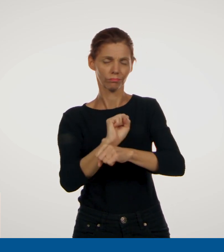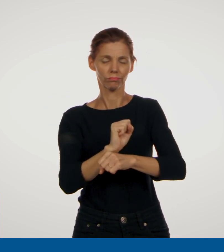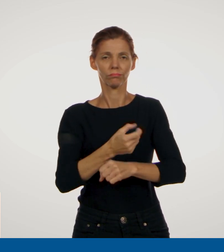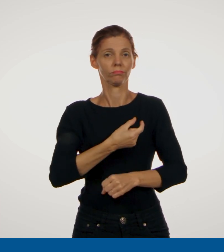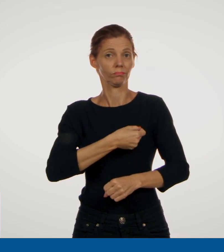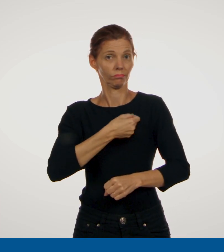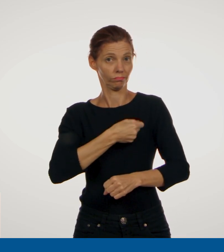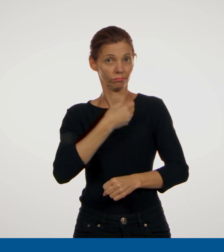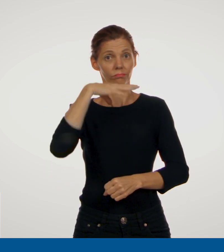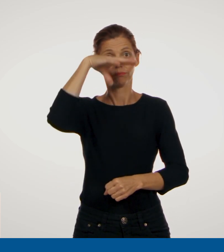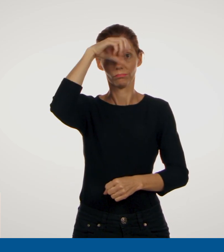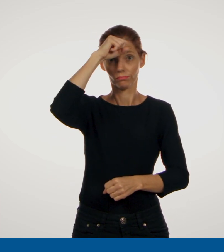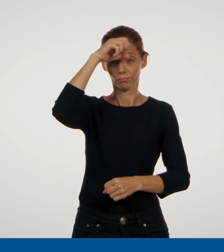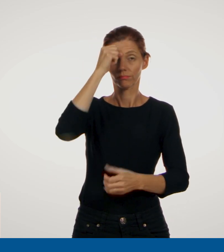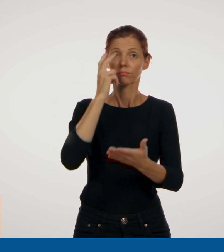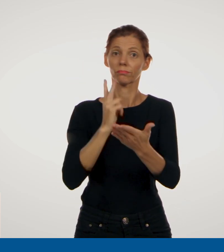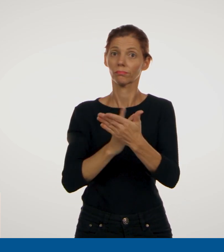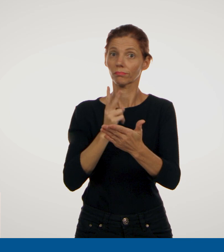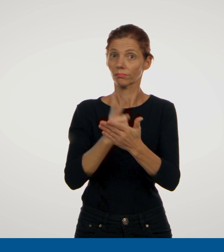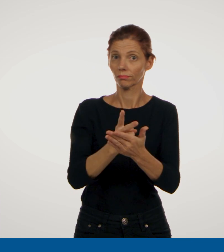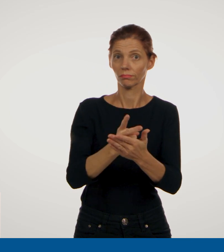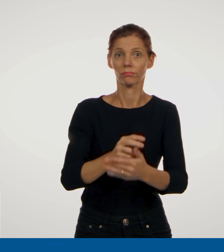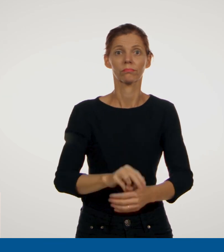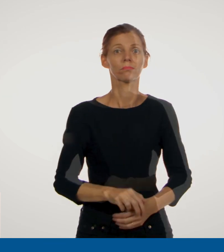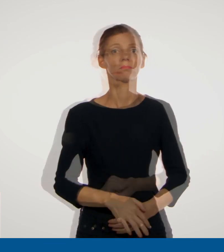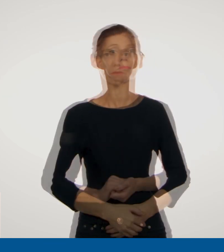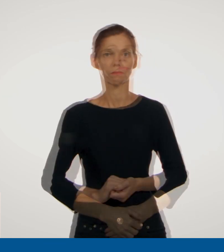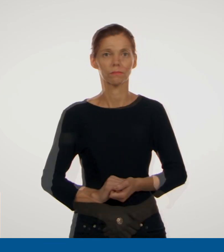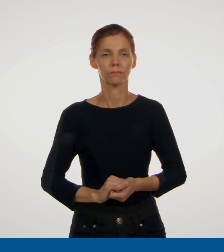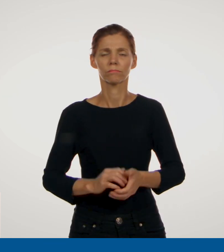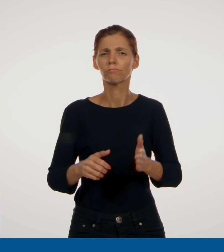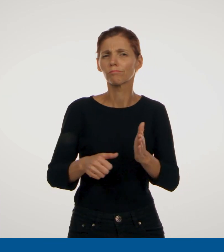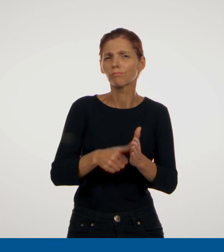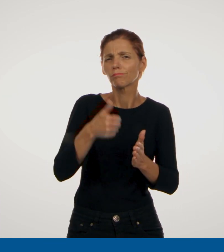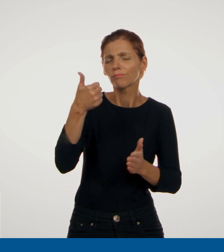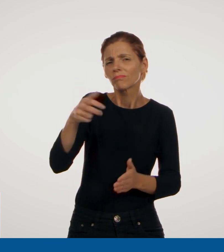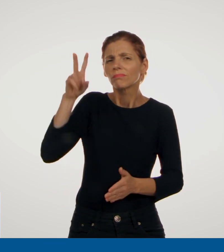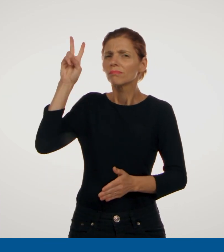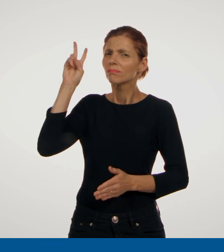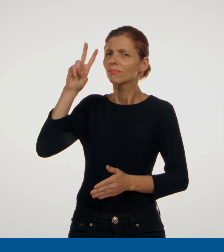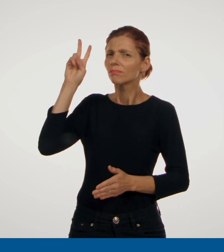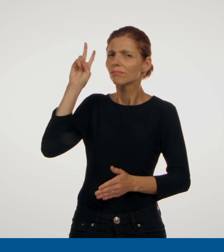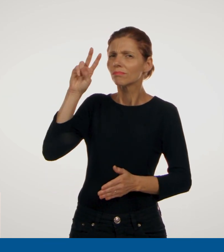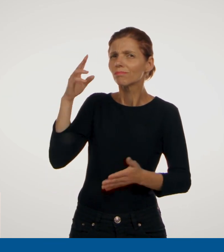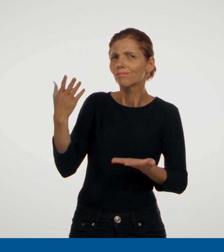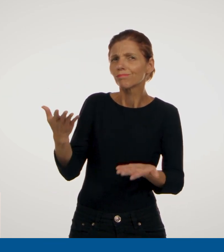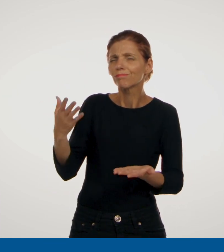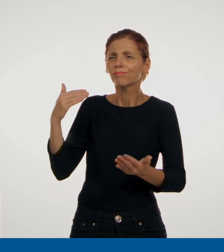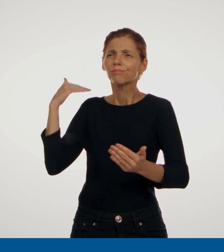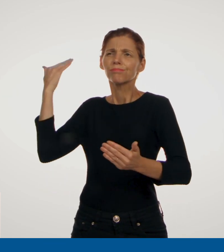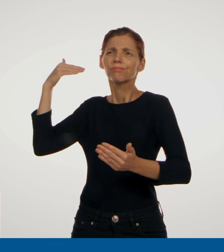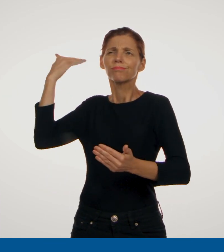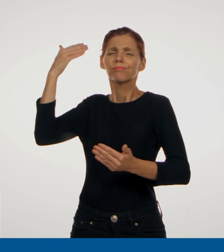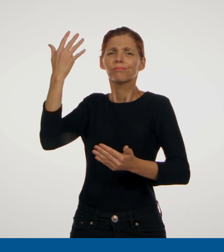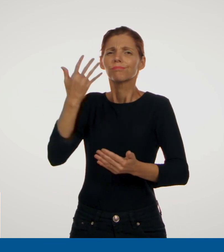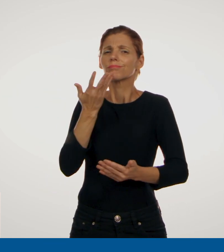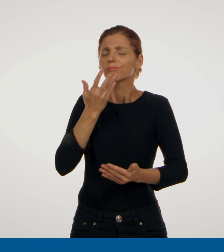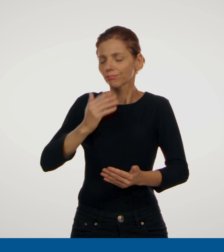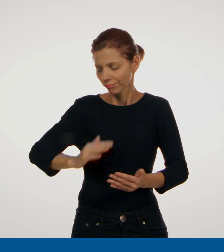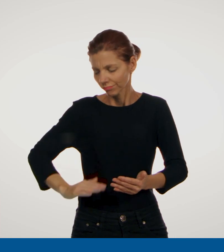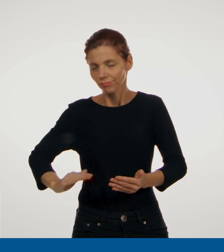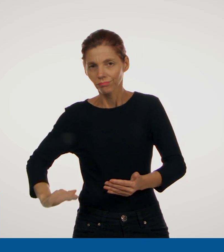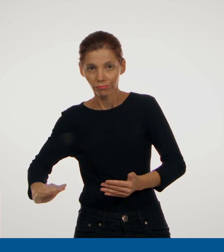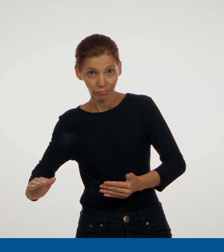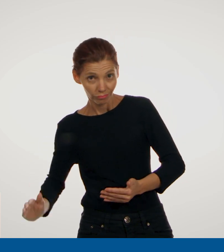contínuo, literalmente de viver e aprender. As nossas primeiras lembranças normalmente vêm do